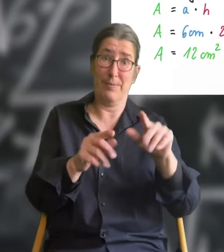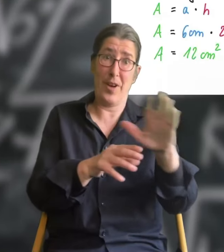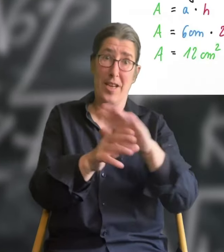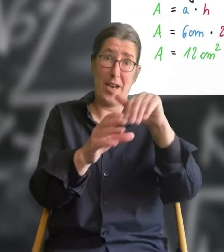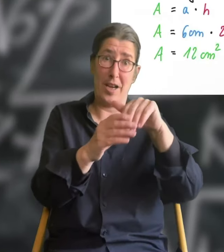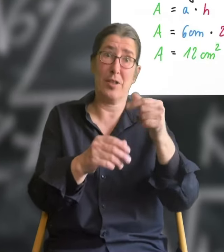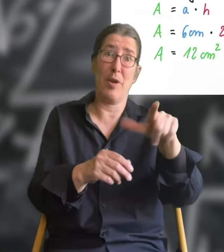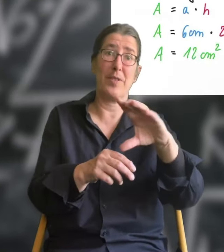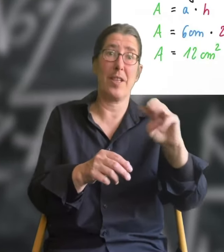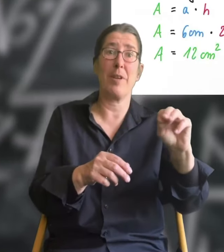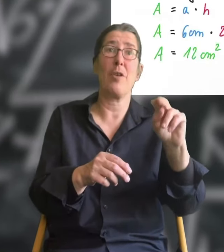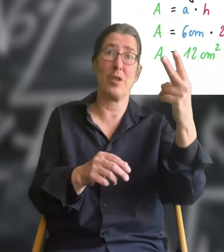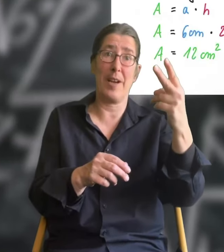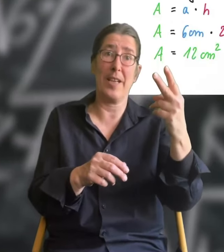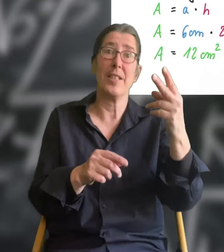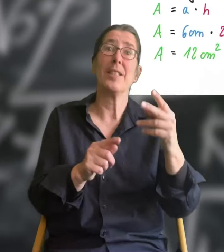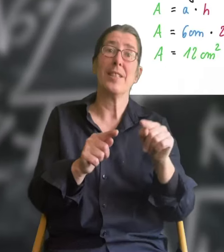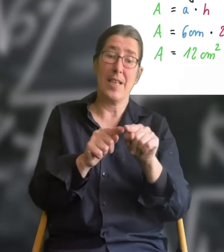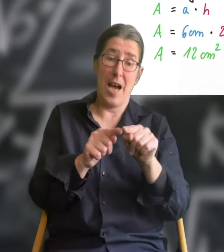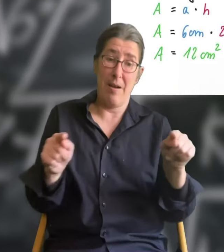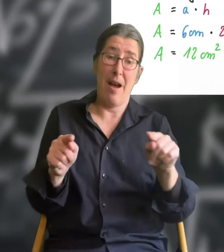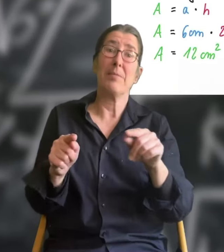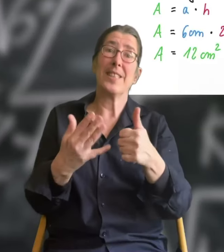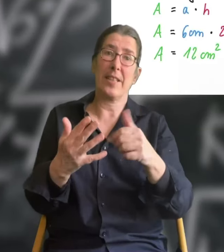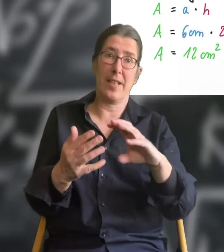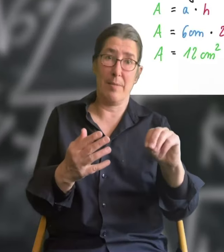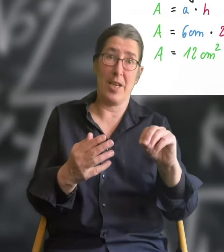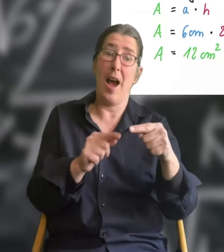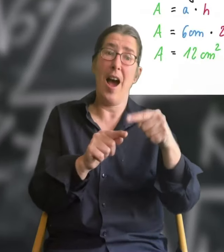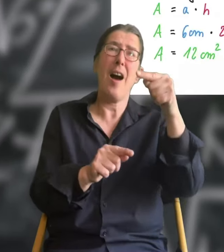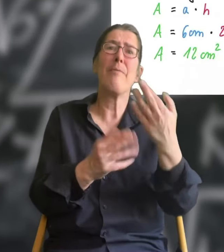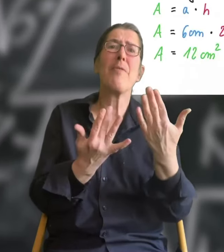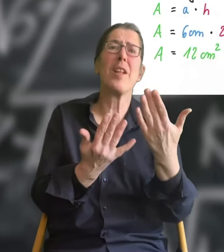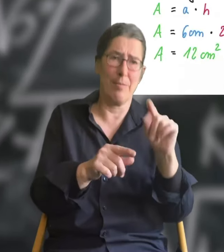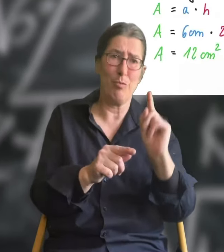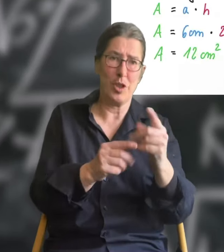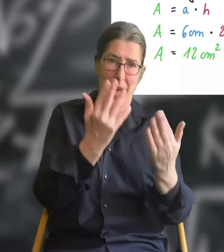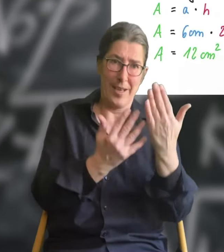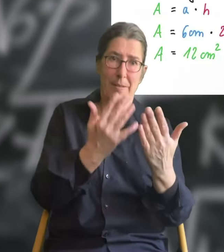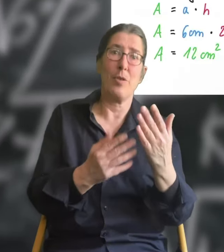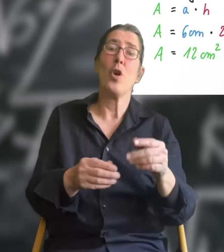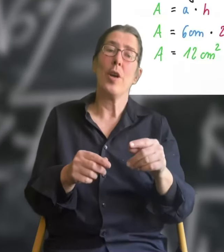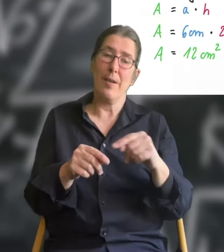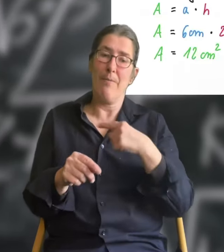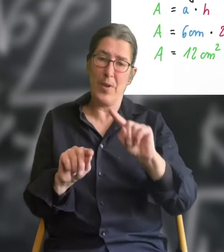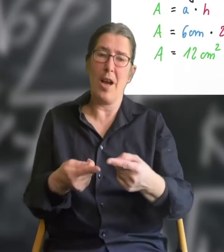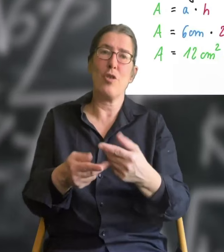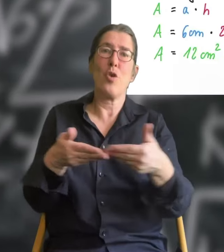die Seite A mit 6 cm, und gesucht ist die Höhe H. Der Flächeninhalt, ich schreibe wieder die Formel auf, die Grundformel, der